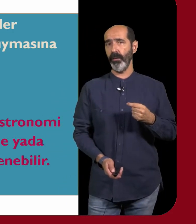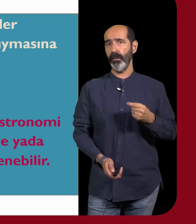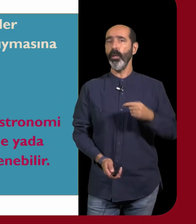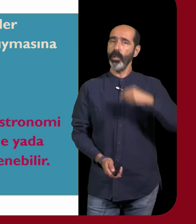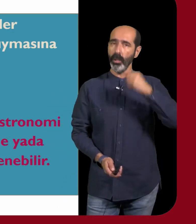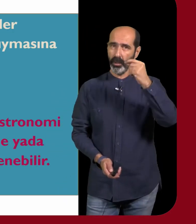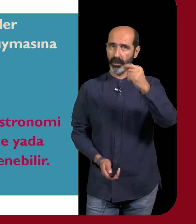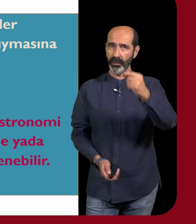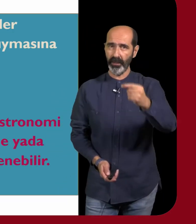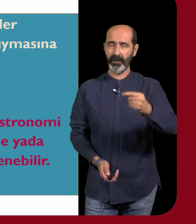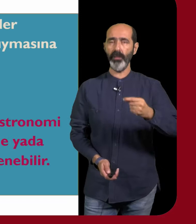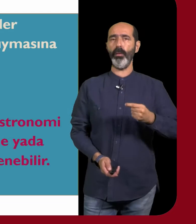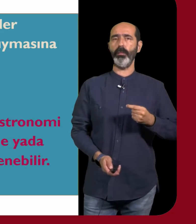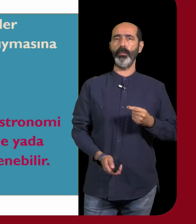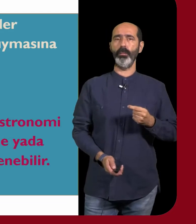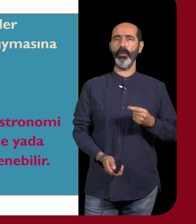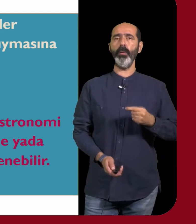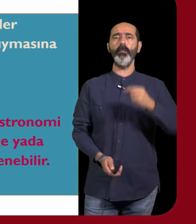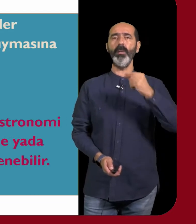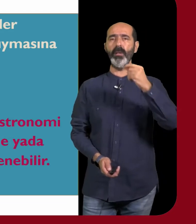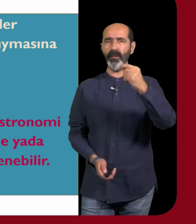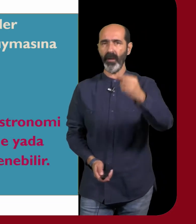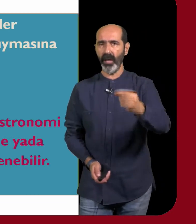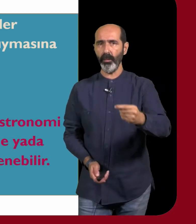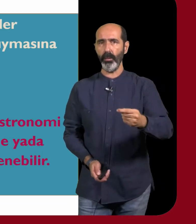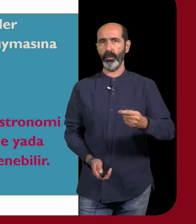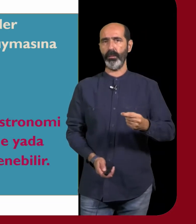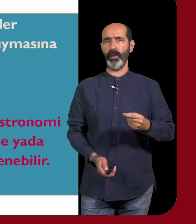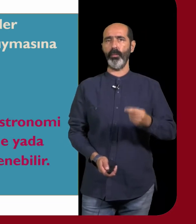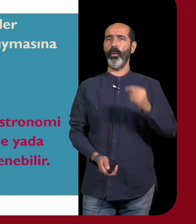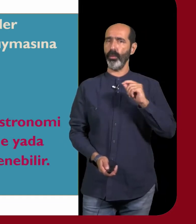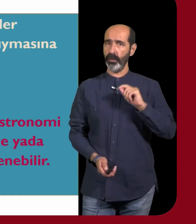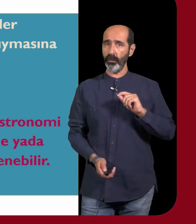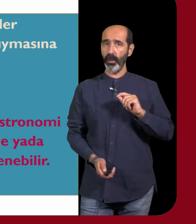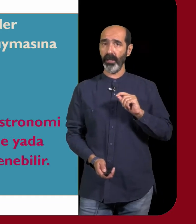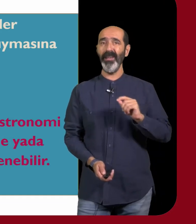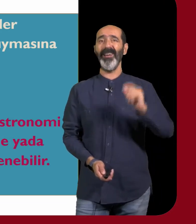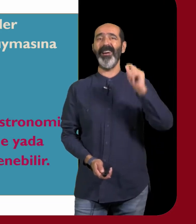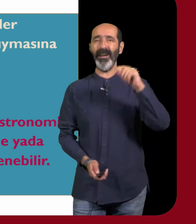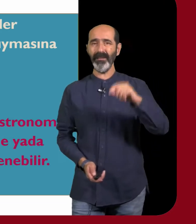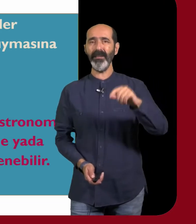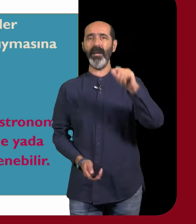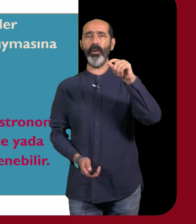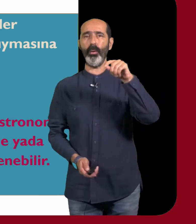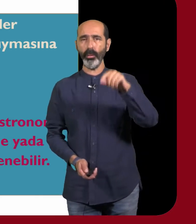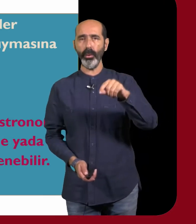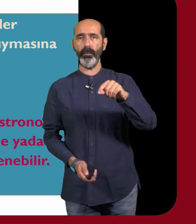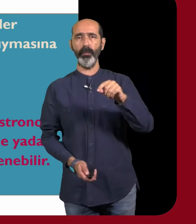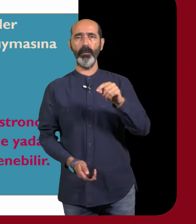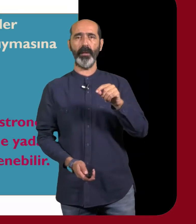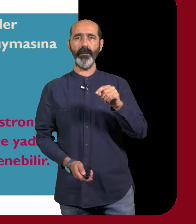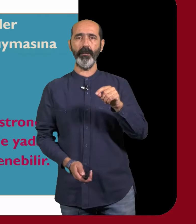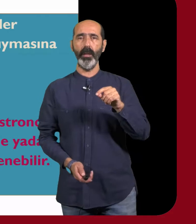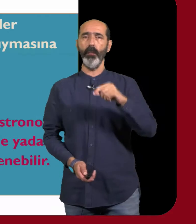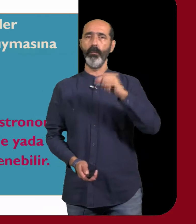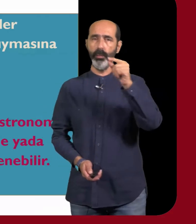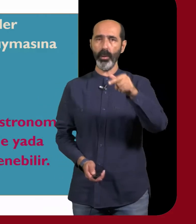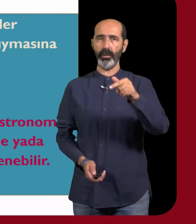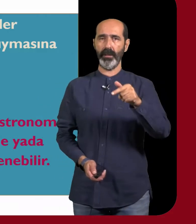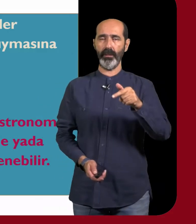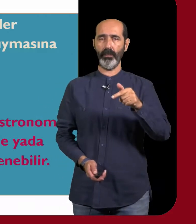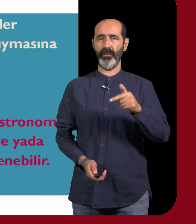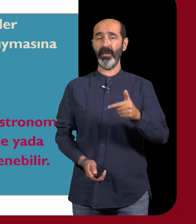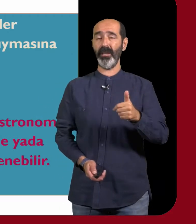alanında Yetkin olduğunu bilgi sahibi olduklarını ortaya koyar Hatta o toplumların